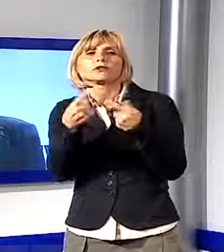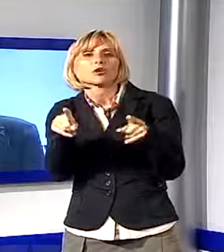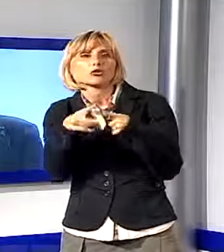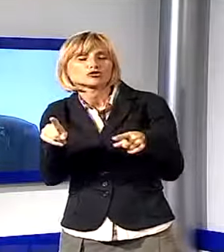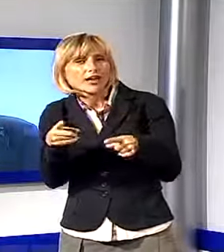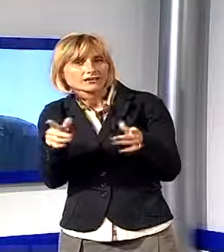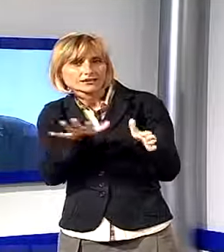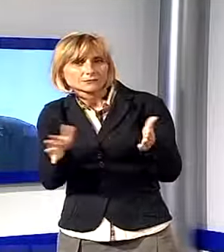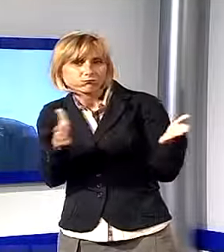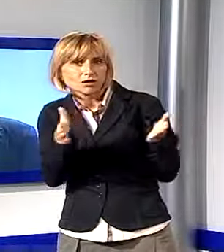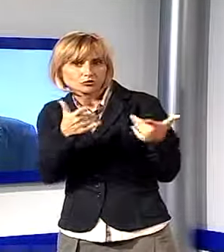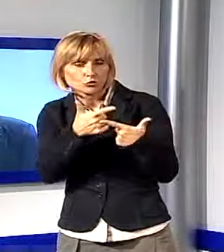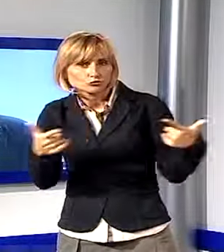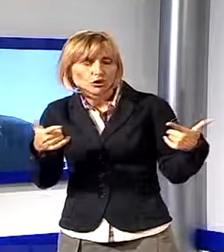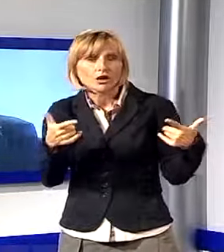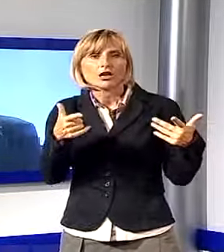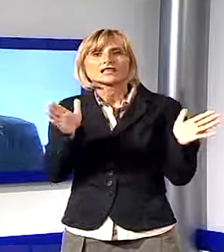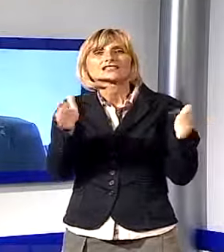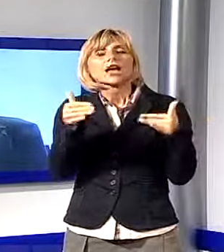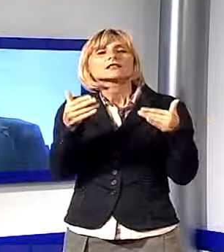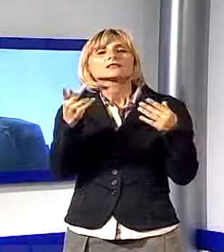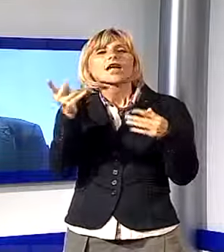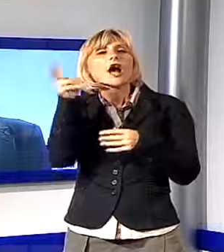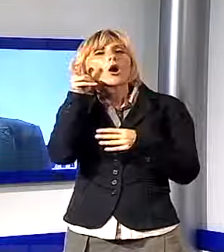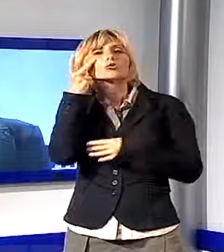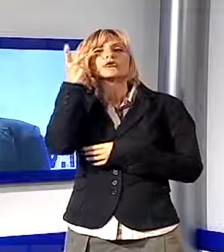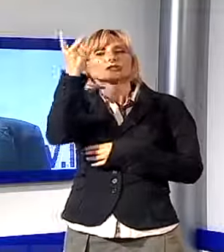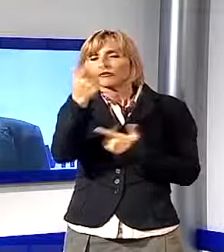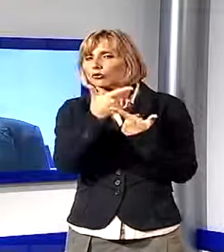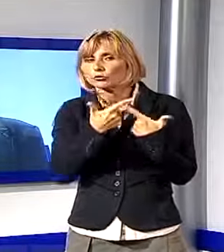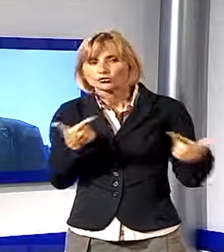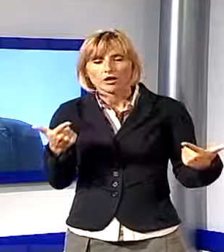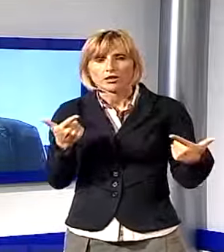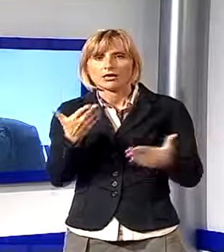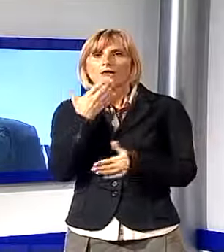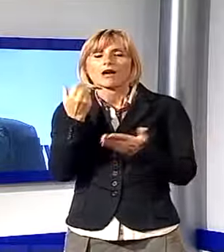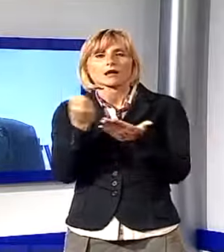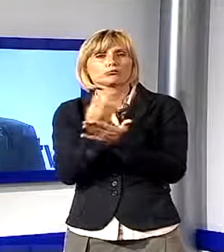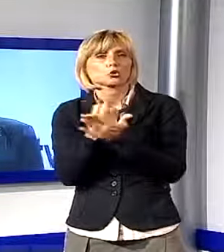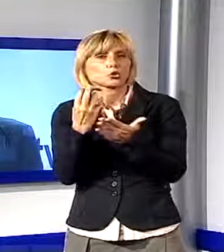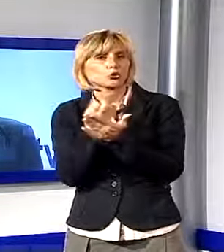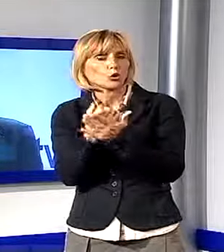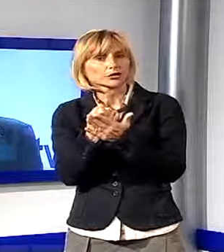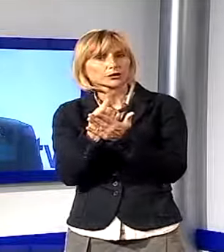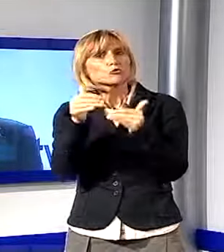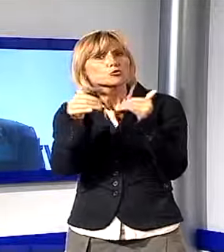consultazioni audiovisive. Addirittura mancano prodotti generati dal patrimonio museale stesso, dalle